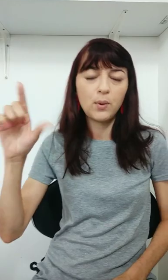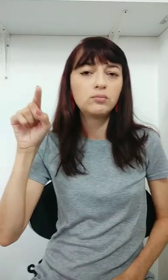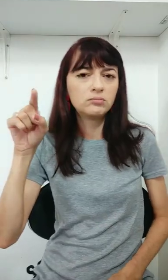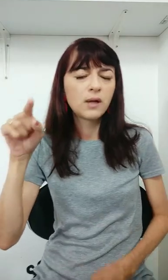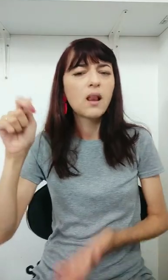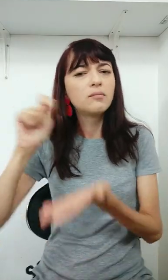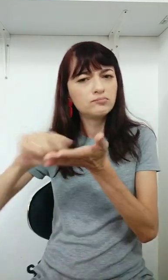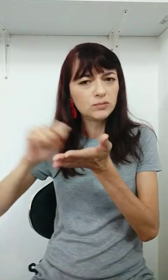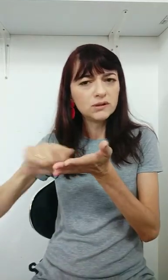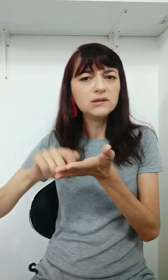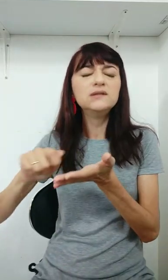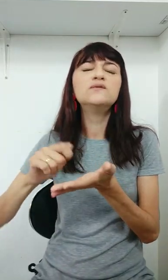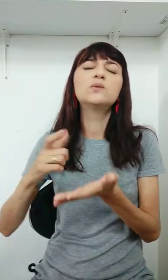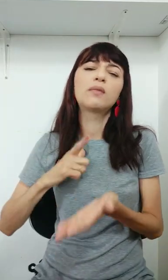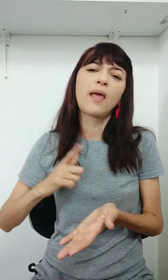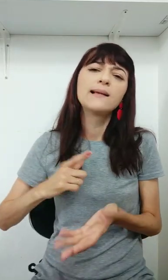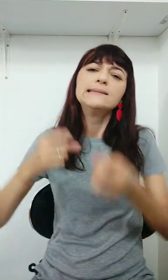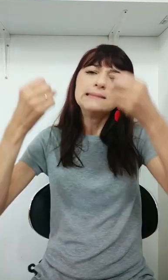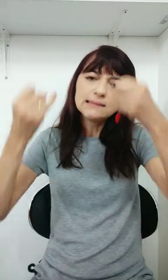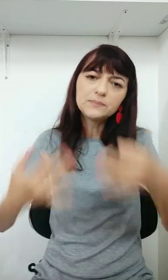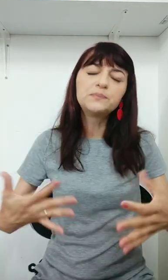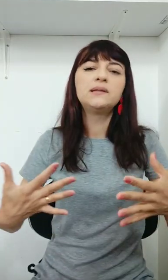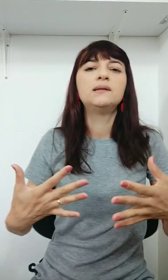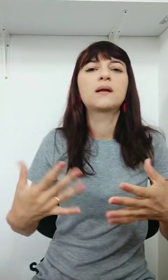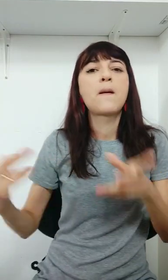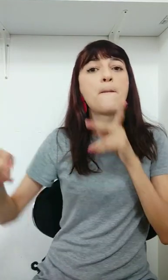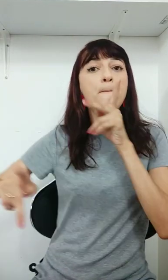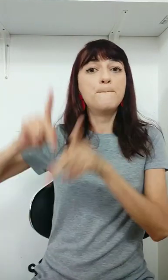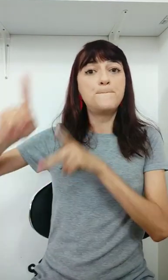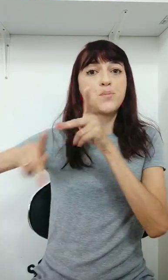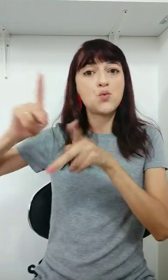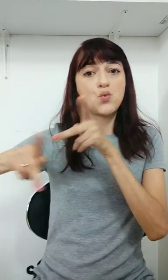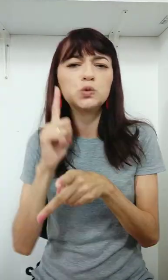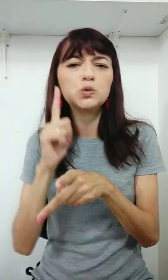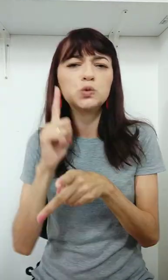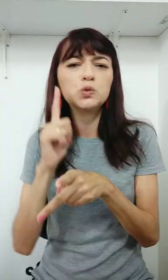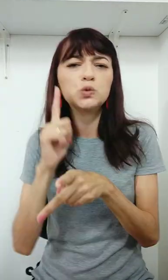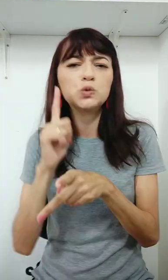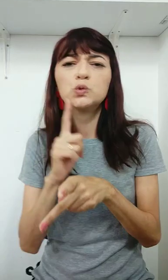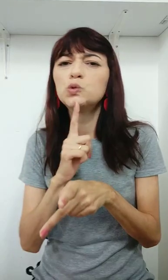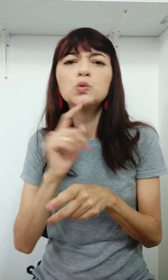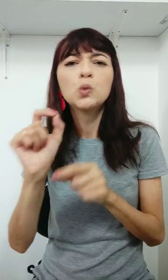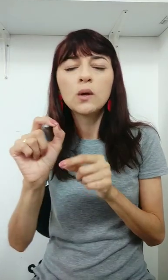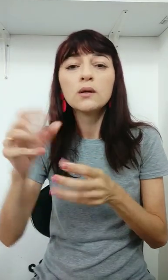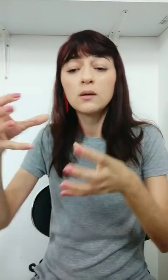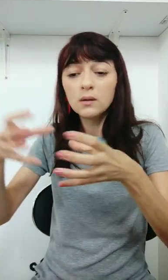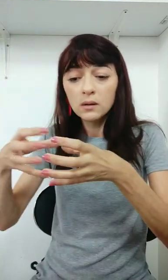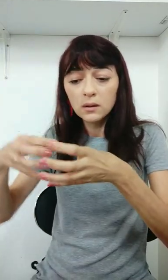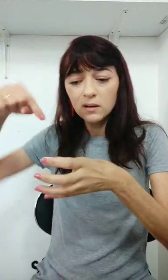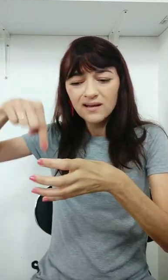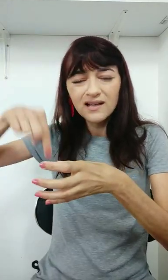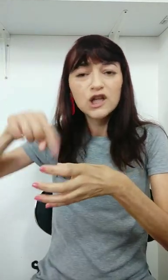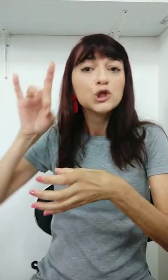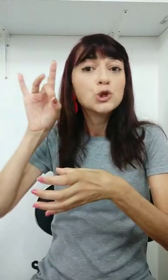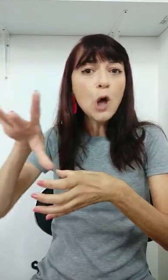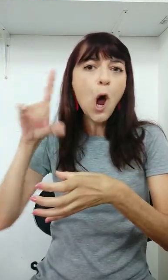da Karen Strobel, ela escreve, né? E ela explica um pouco como o povo surdo. O povo surdo é